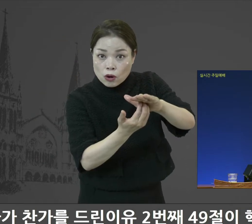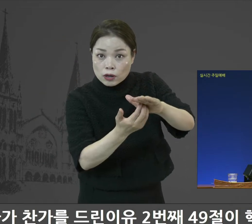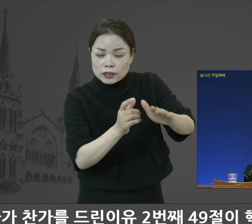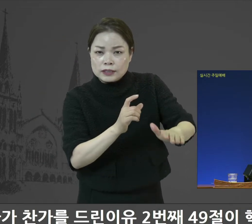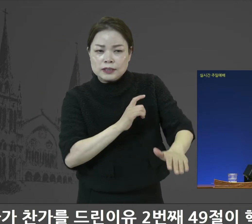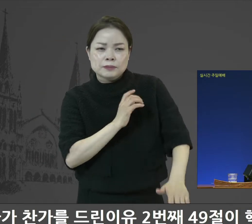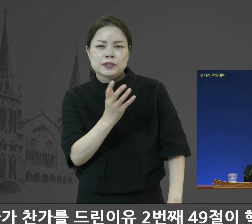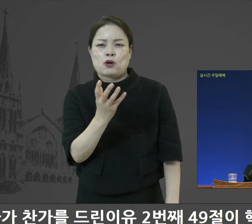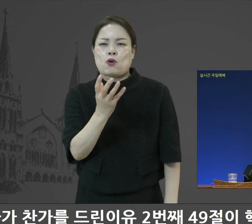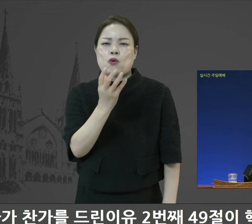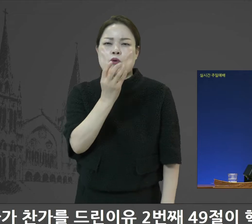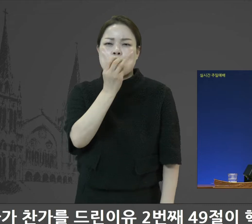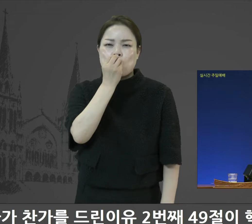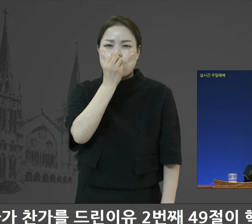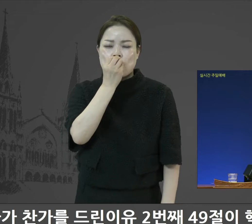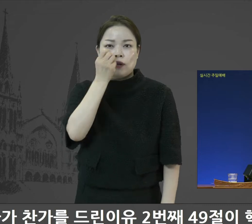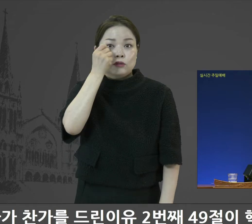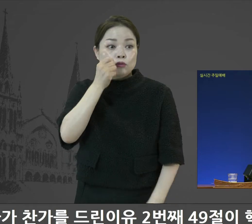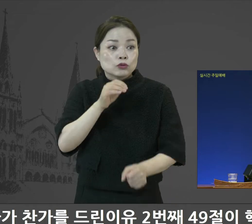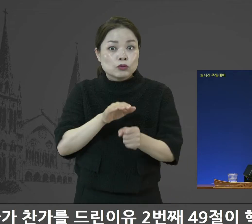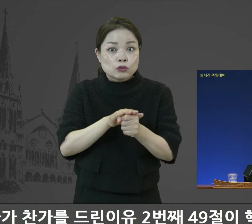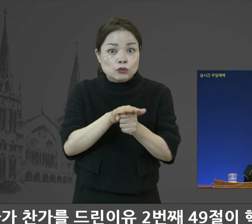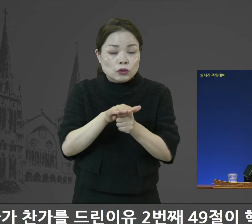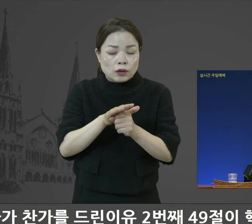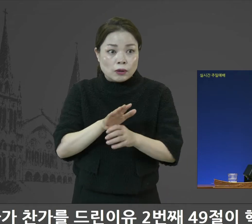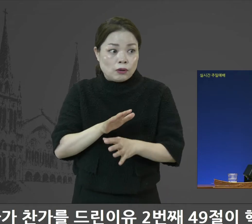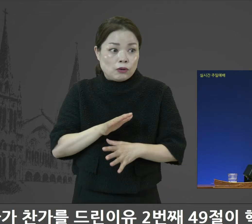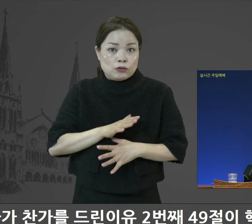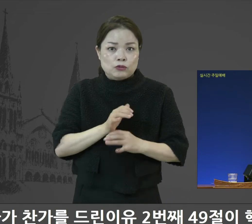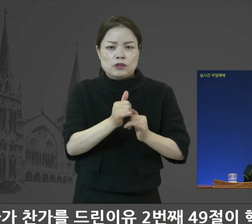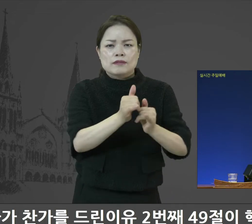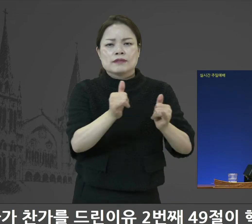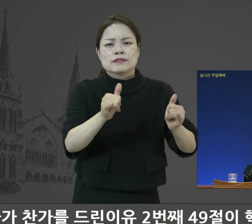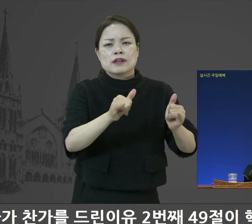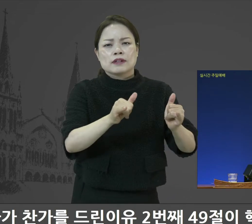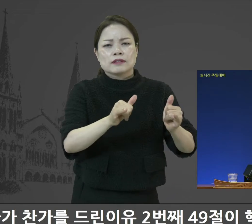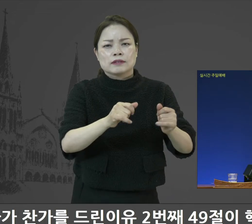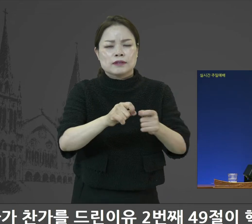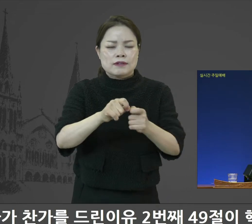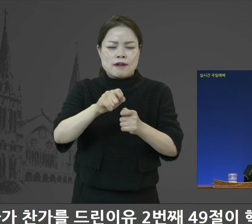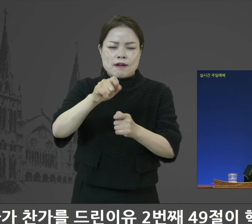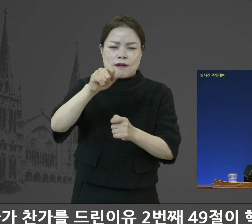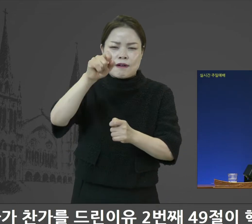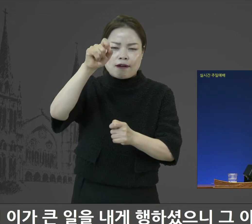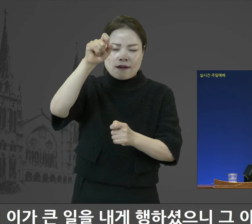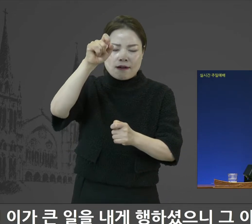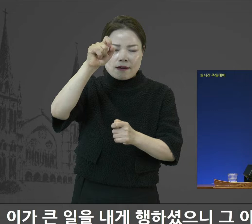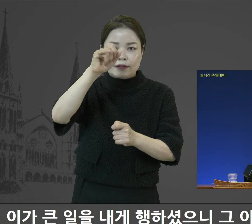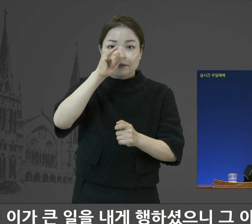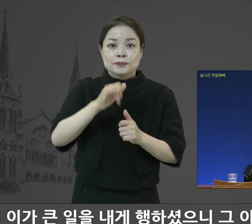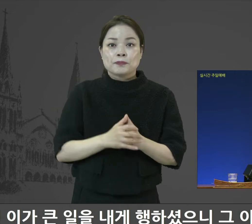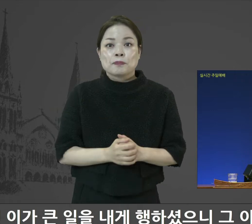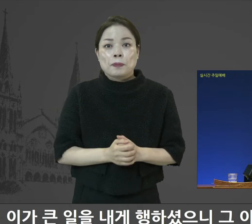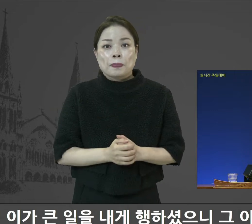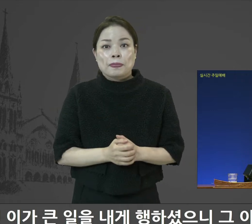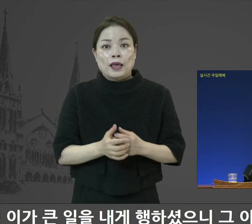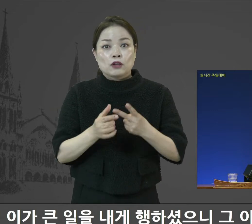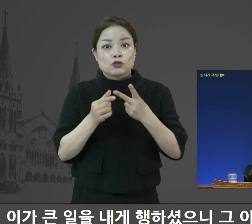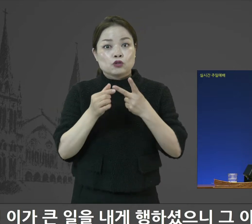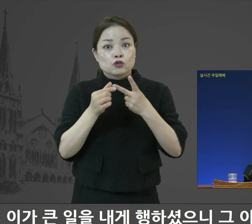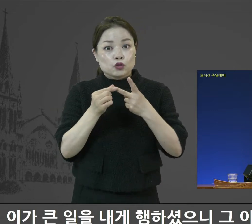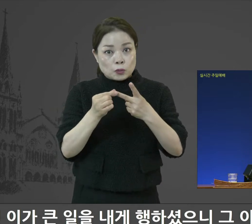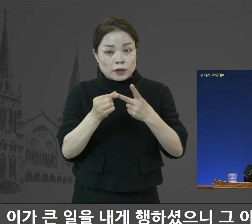이름이 거룩하시며 긍휼하심이 두려워하는 자에게 대대로 이르는도다. 이 두